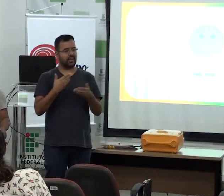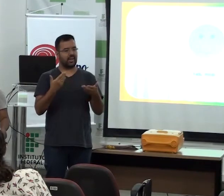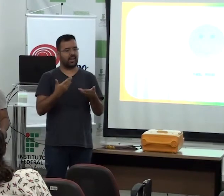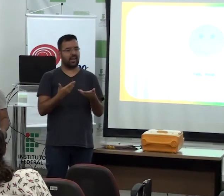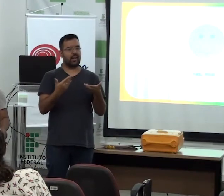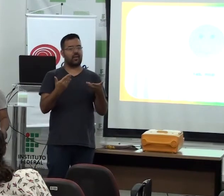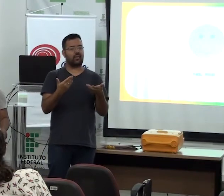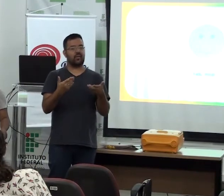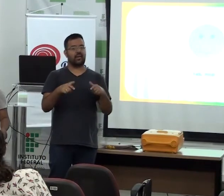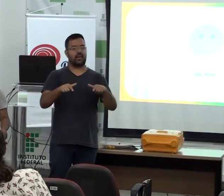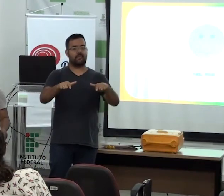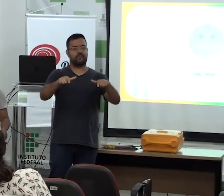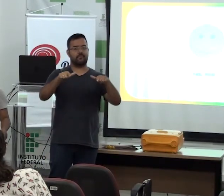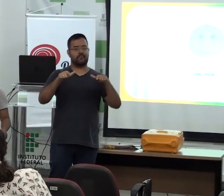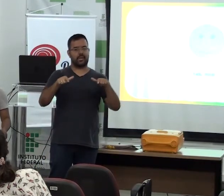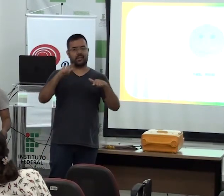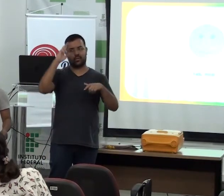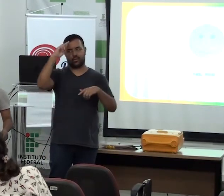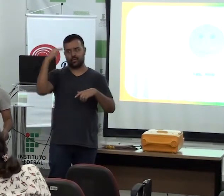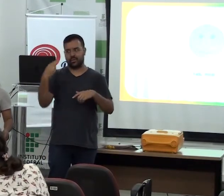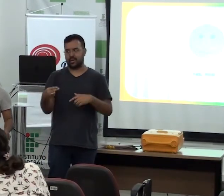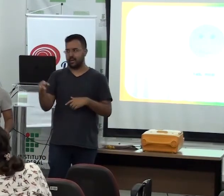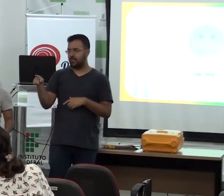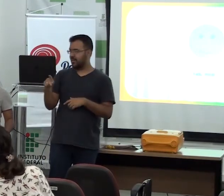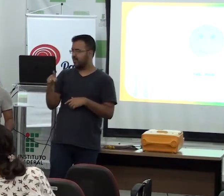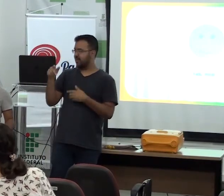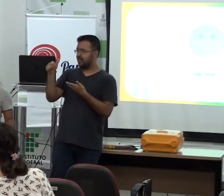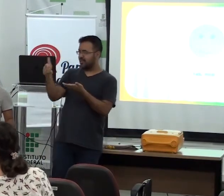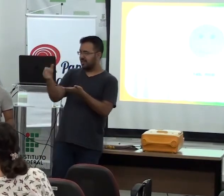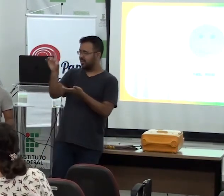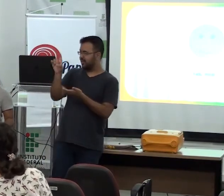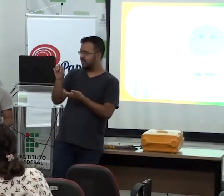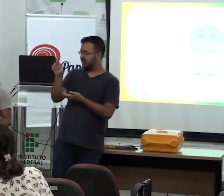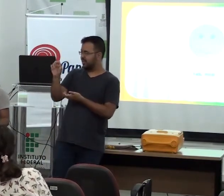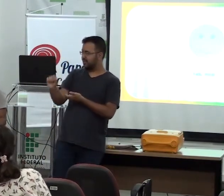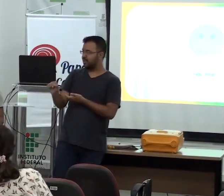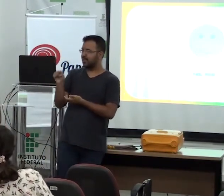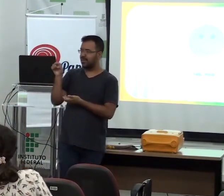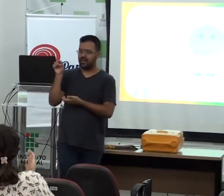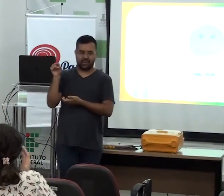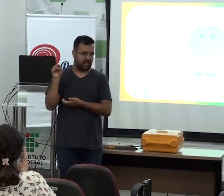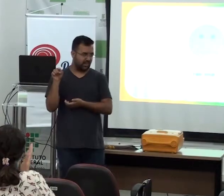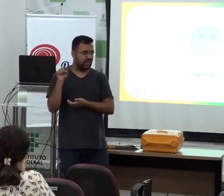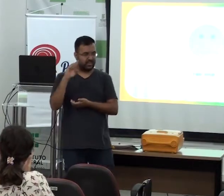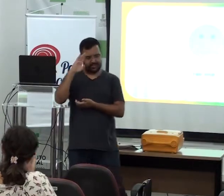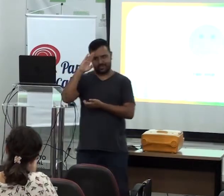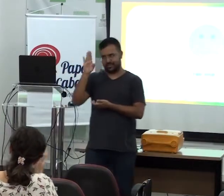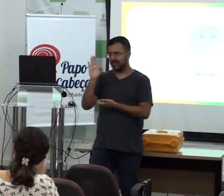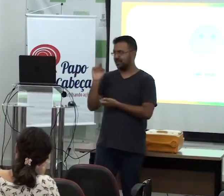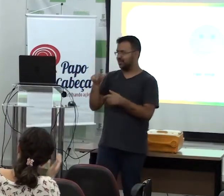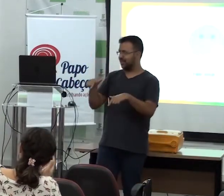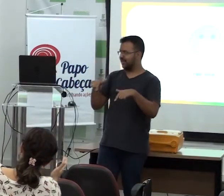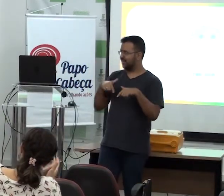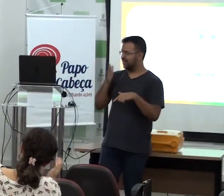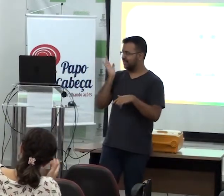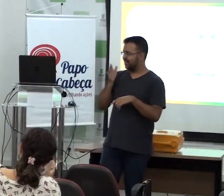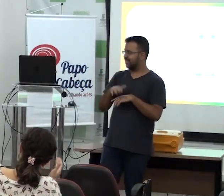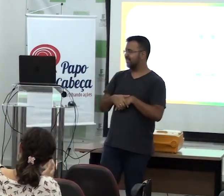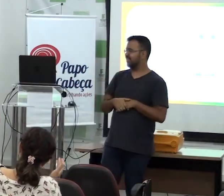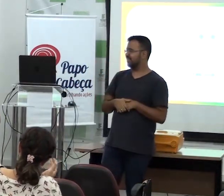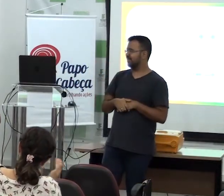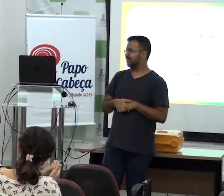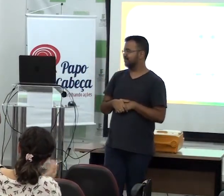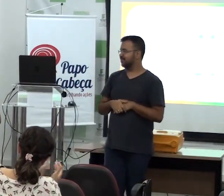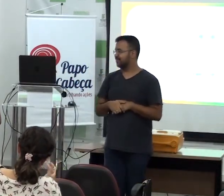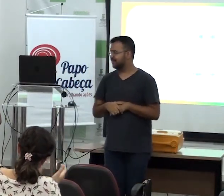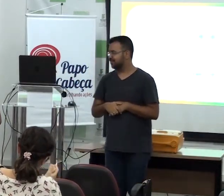menção honrada mesmo à professora Maria Auxiliadora Vilela Paiva, né, que se destacou já nesse desenho.